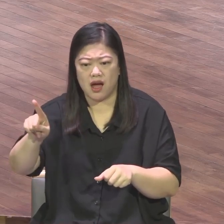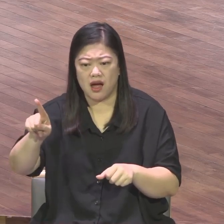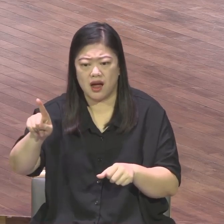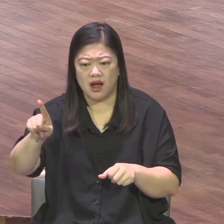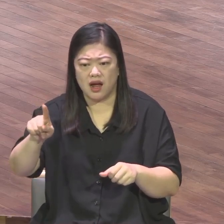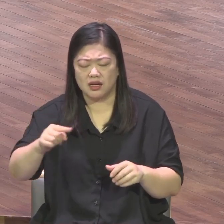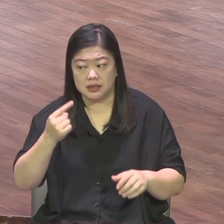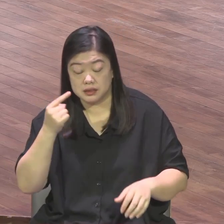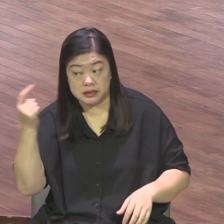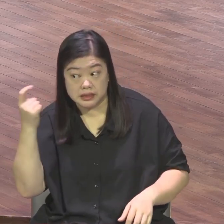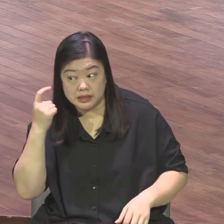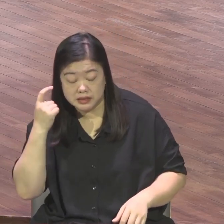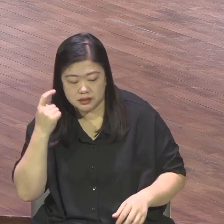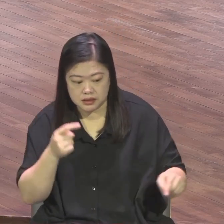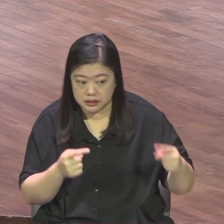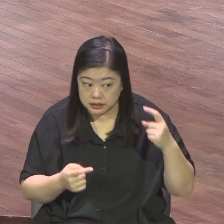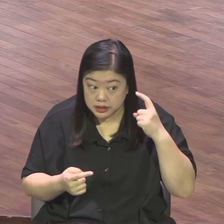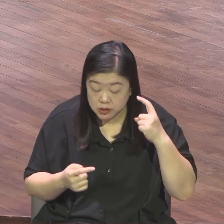죽인다.